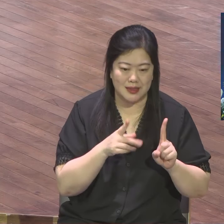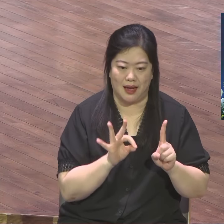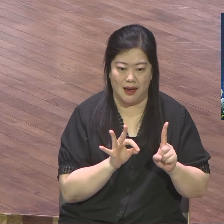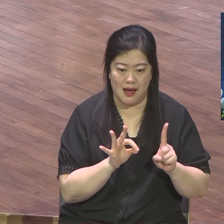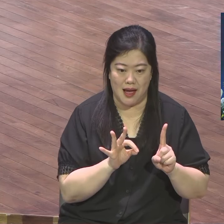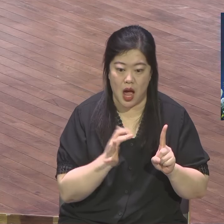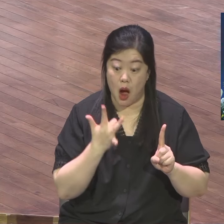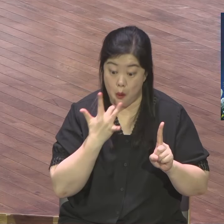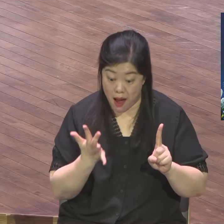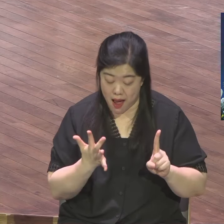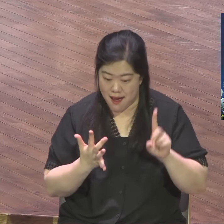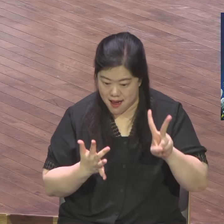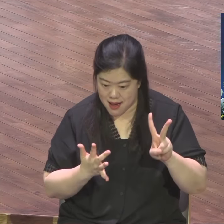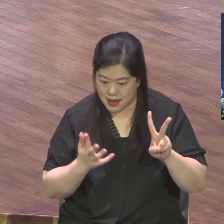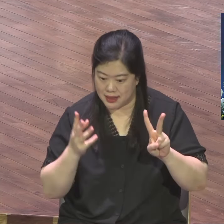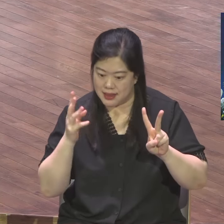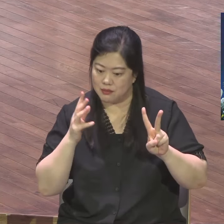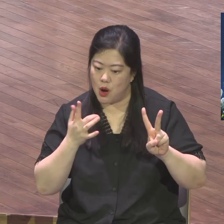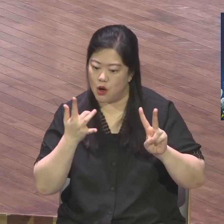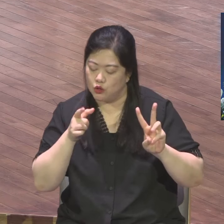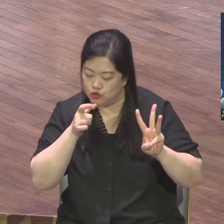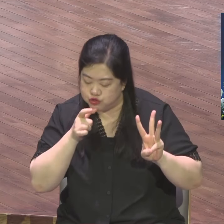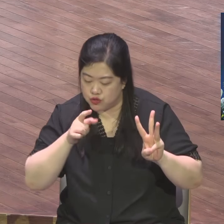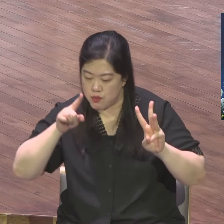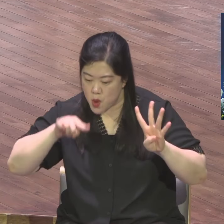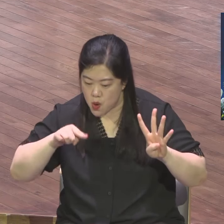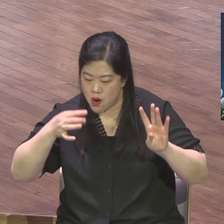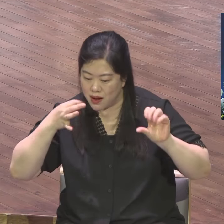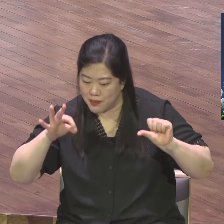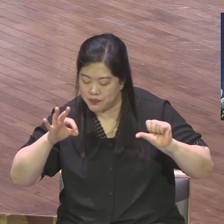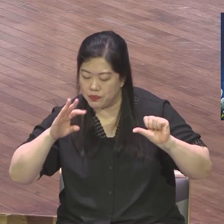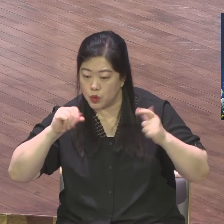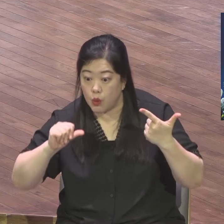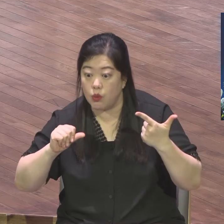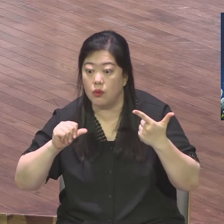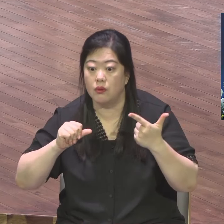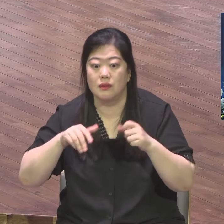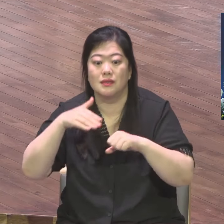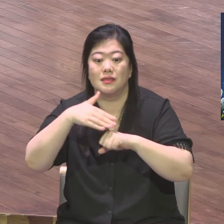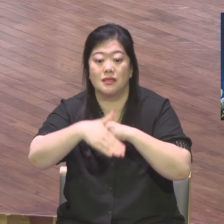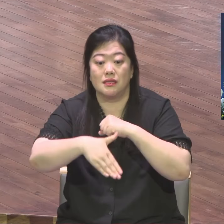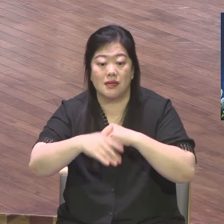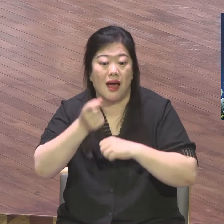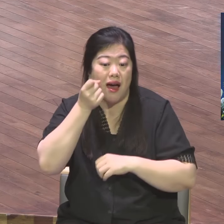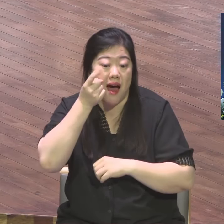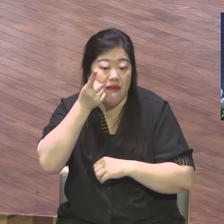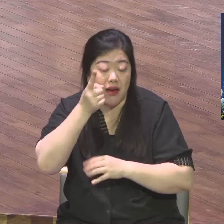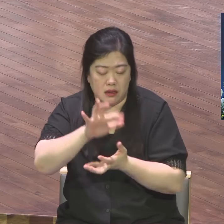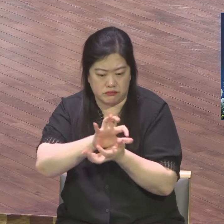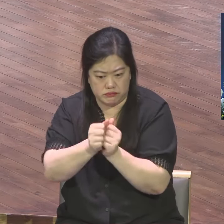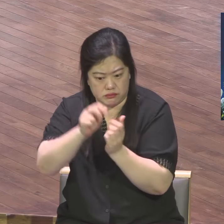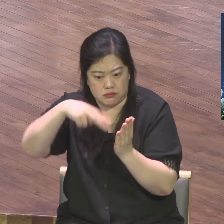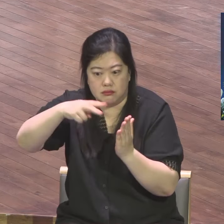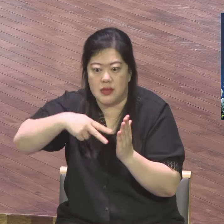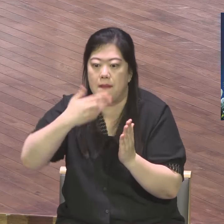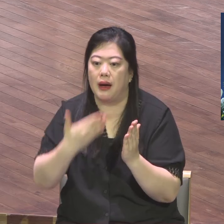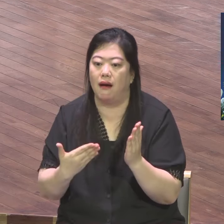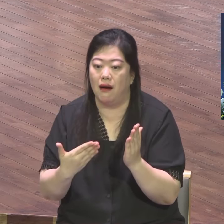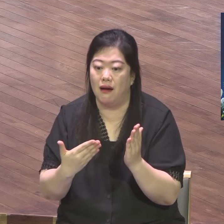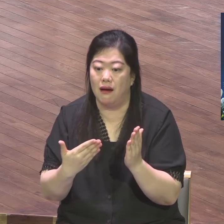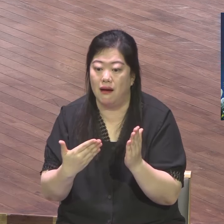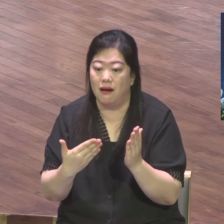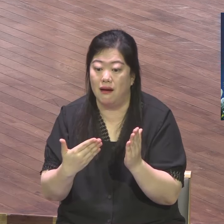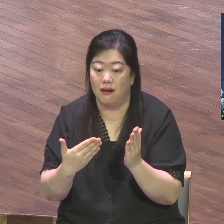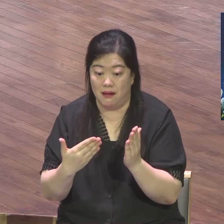읽으면 그날 나갔을 때 그 말씀 속에 있는 것이 성취되는 놀라운 증거를 보게 된단 말이에요. 그리고